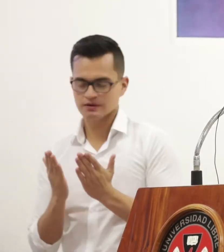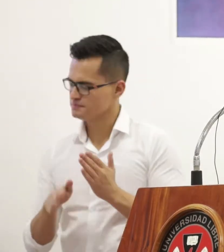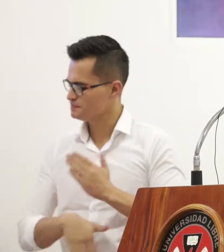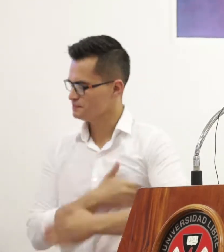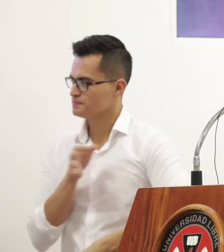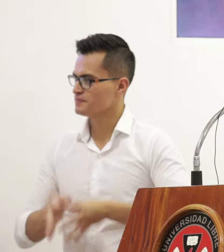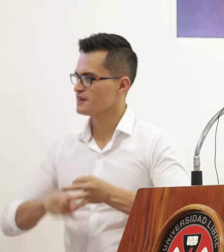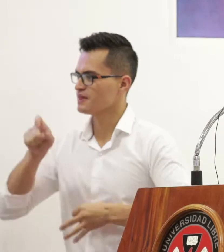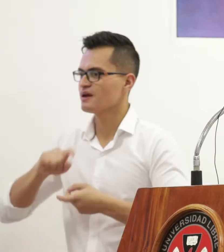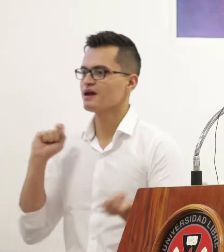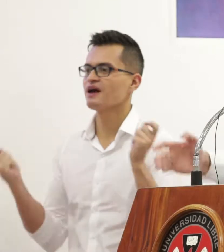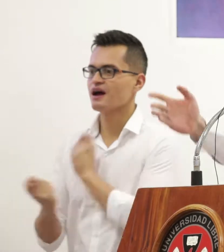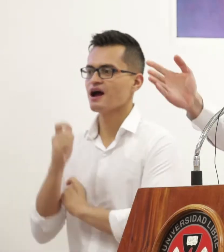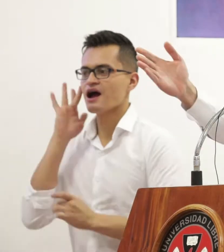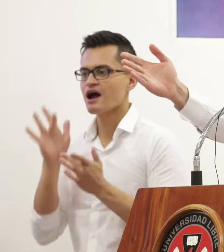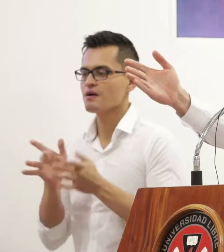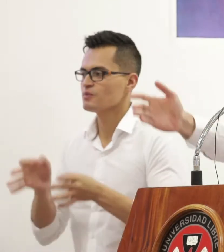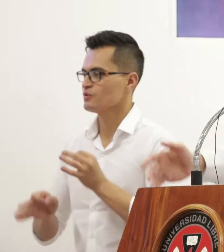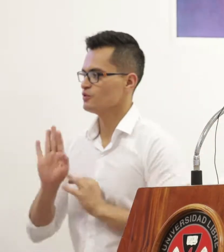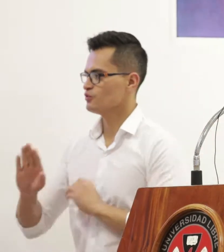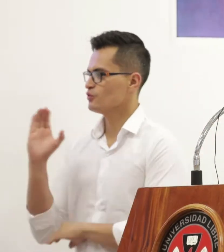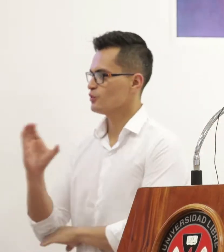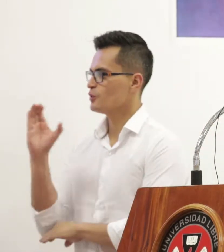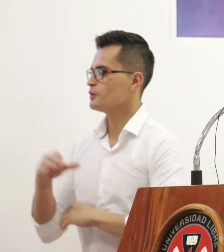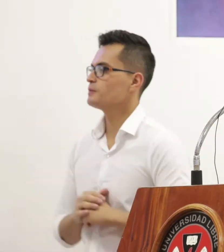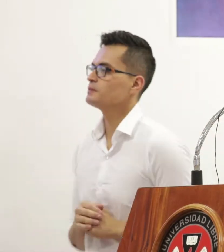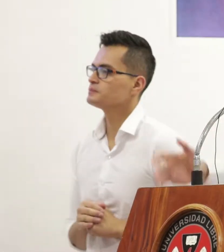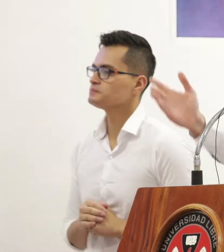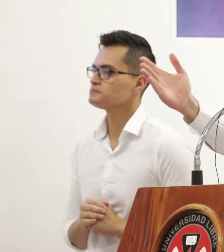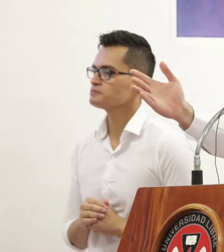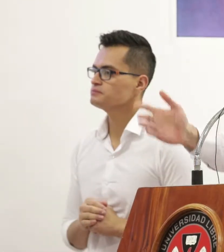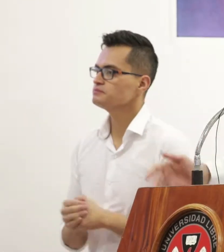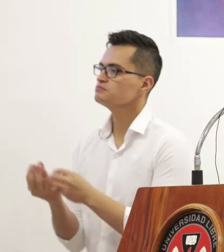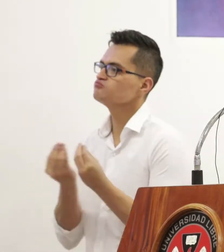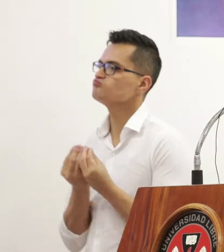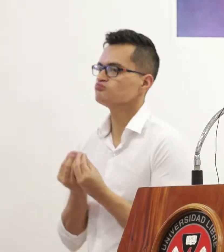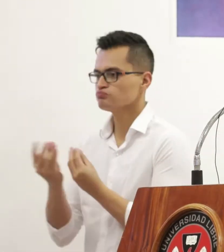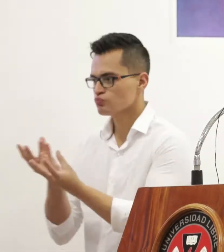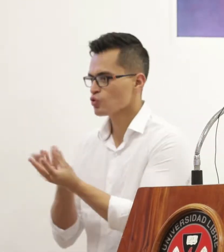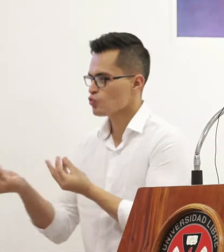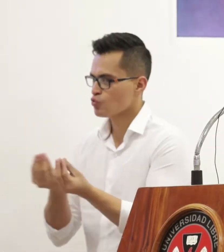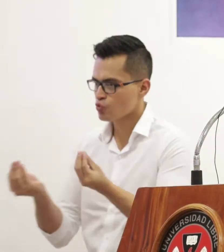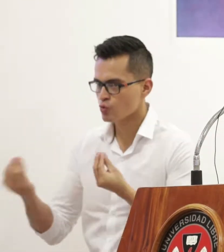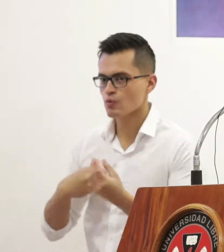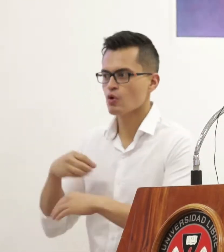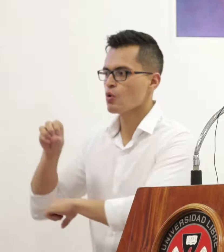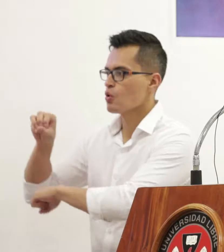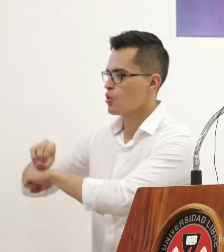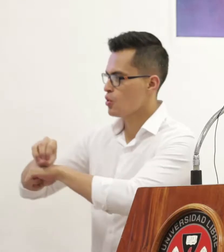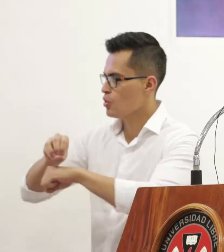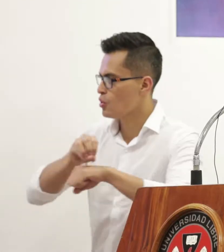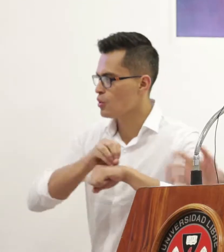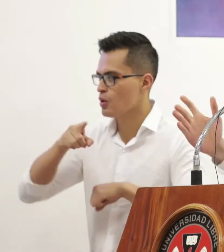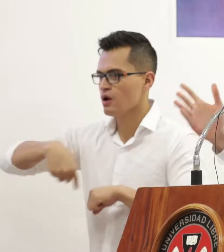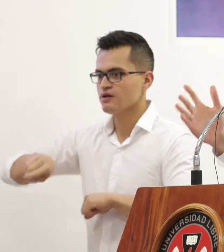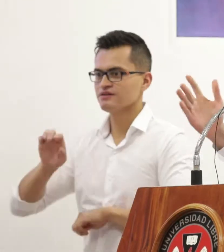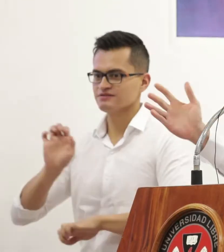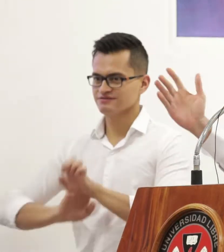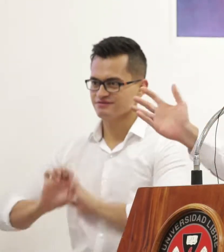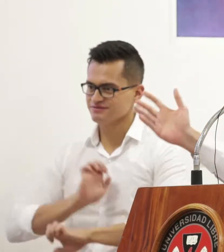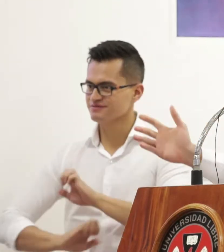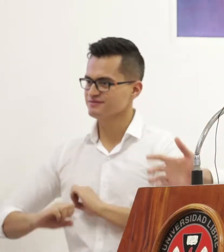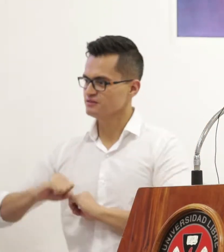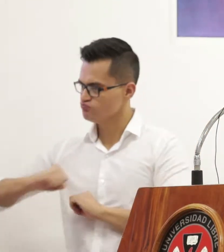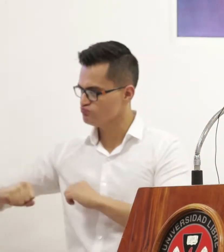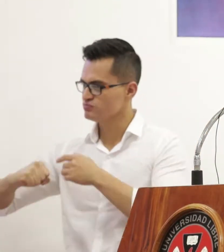país. Yo quiero saludar a todos los miembros de los colectivos, de las organizaciones defensoras de derechos en estos tres